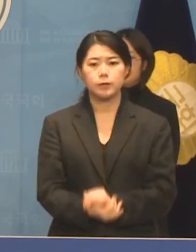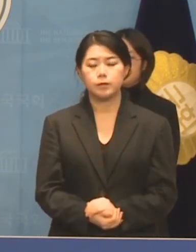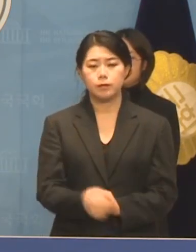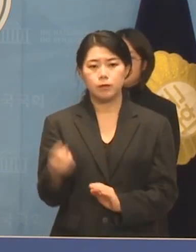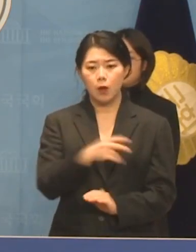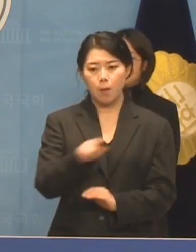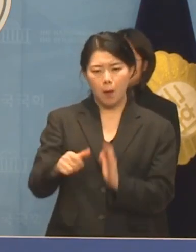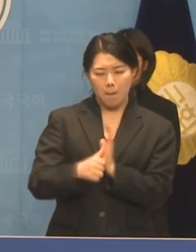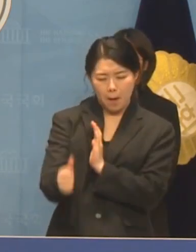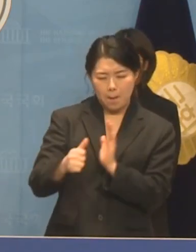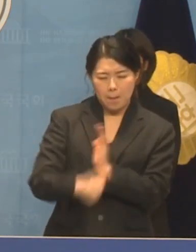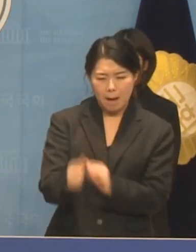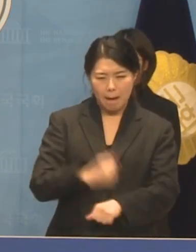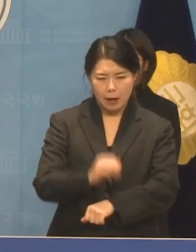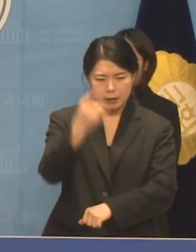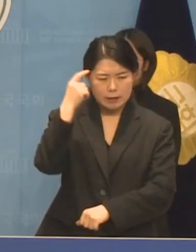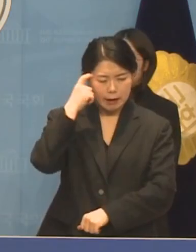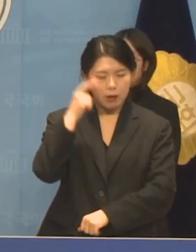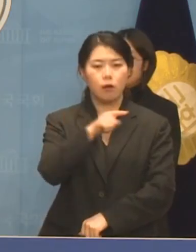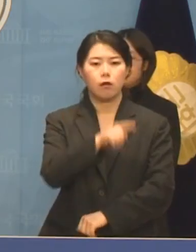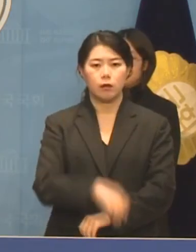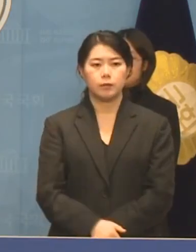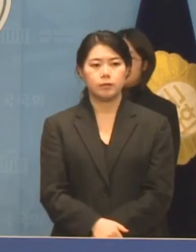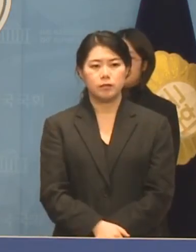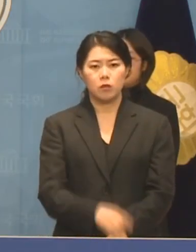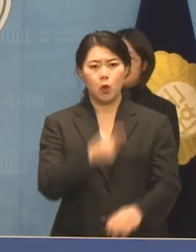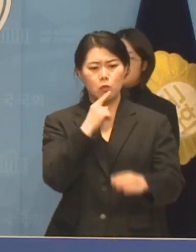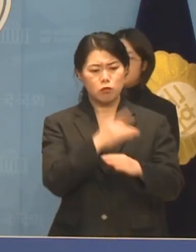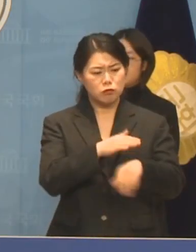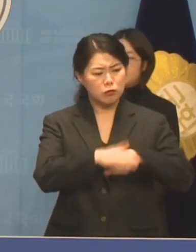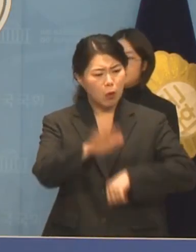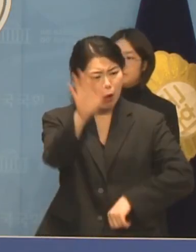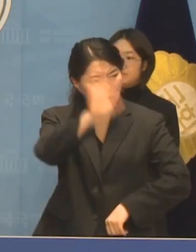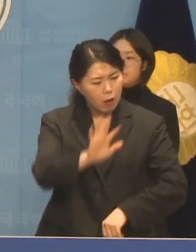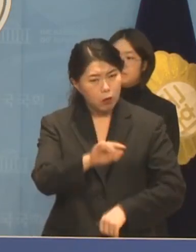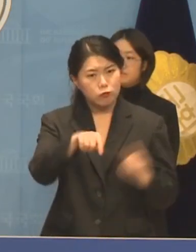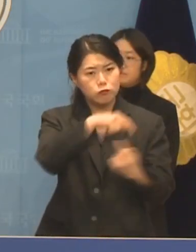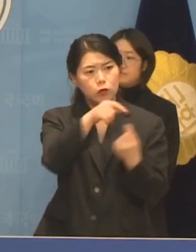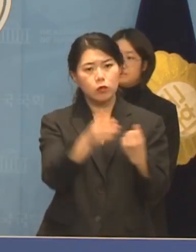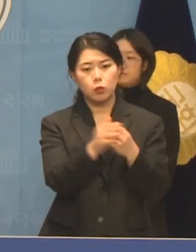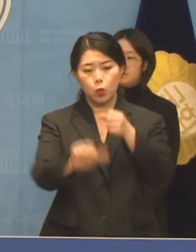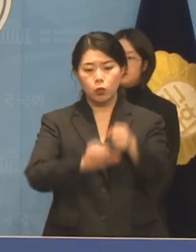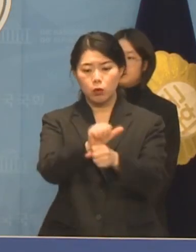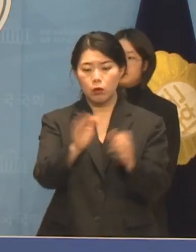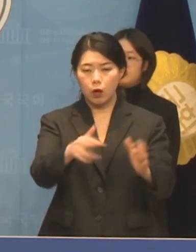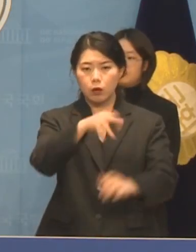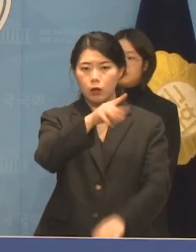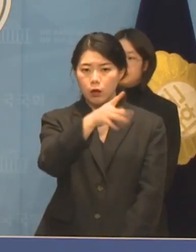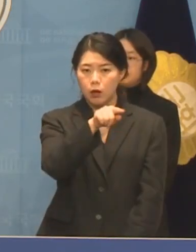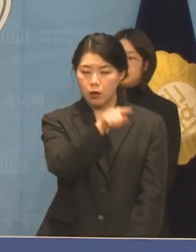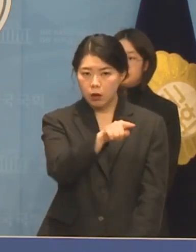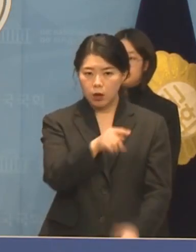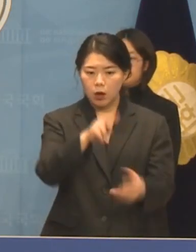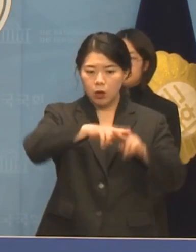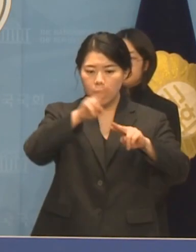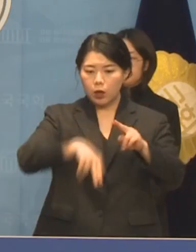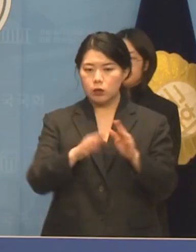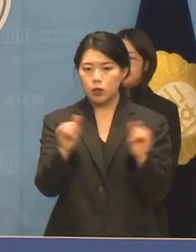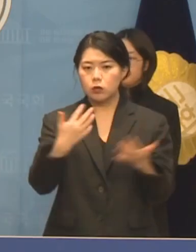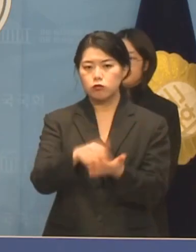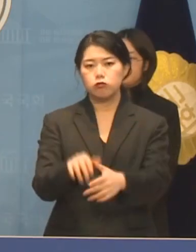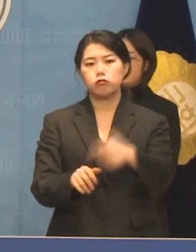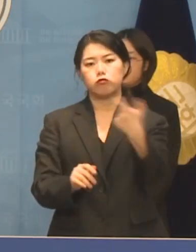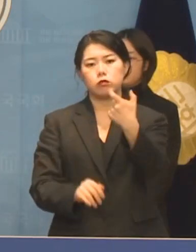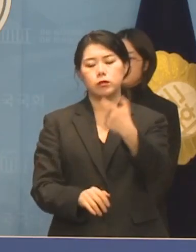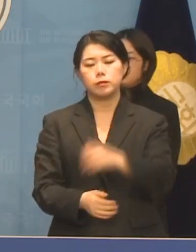제거 대상으로만 보고 있습니다. 비민주적인 단체 운영으로 최근 5년간 카라에서 퇴사자가 60여 명에